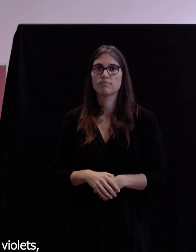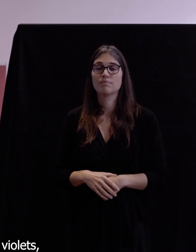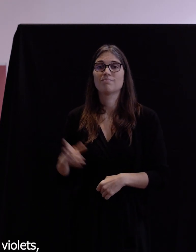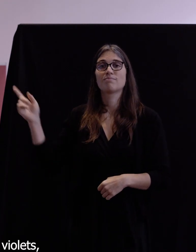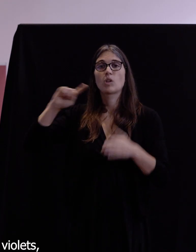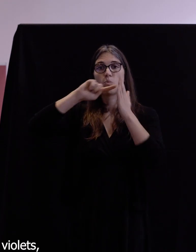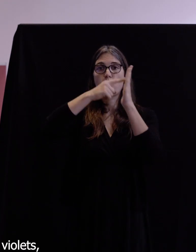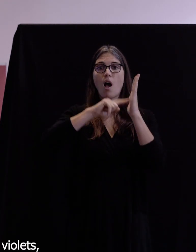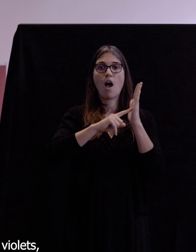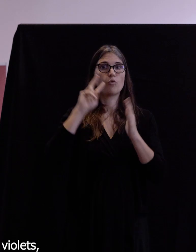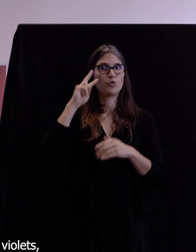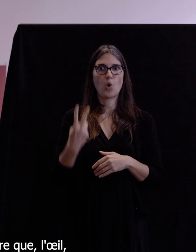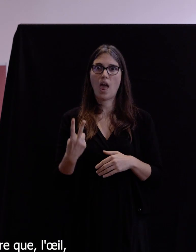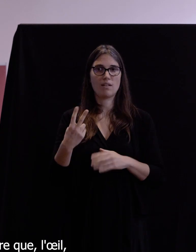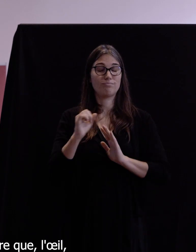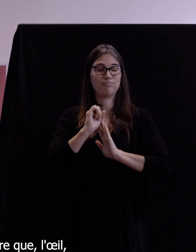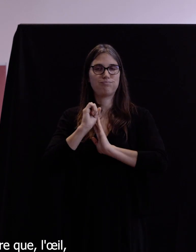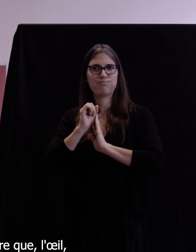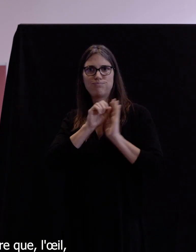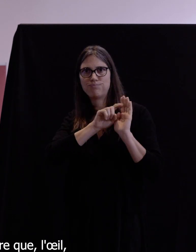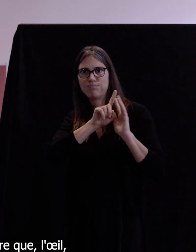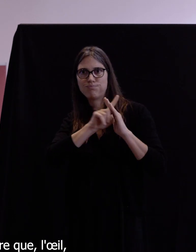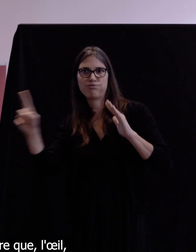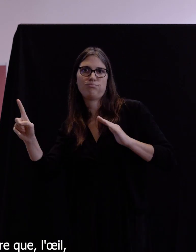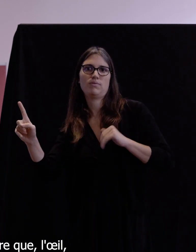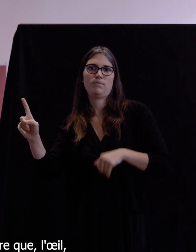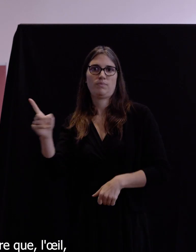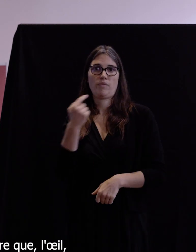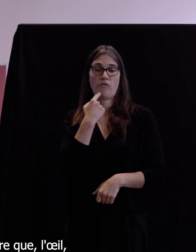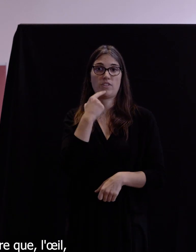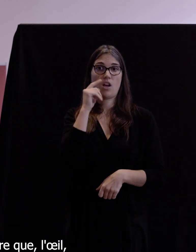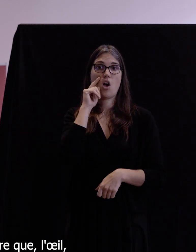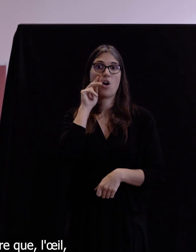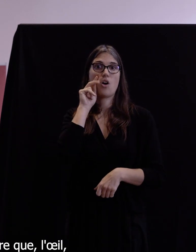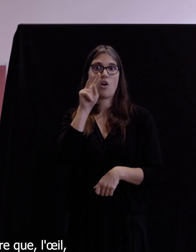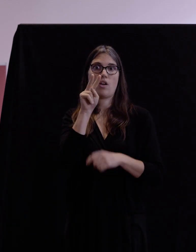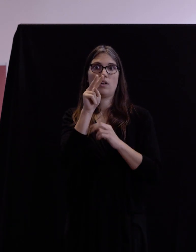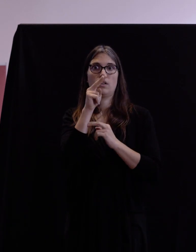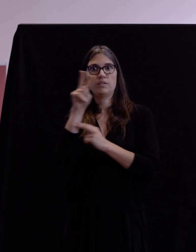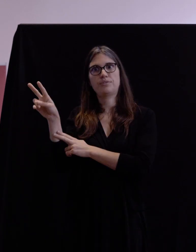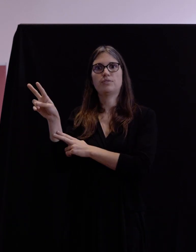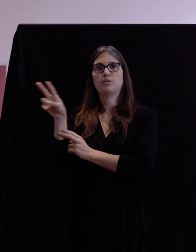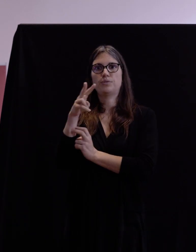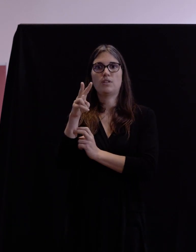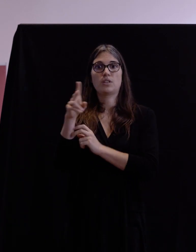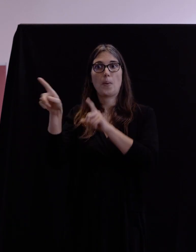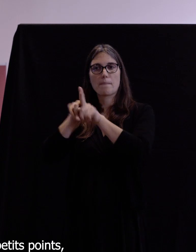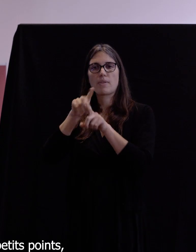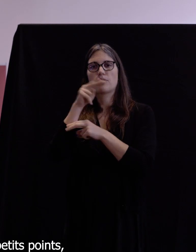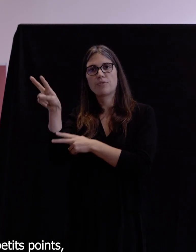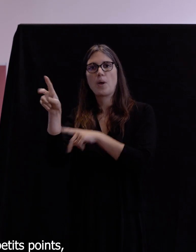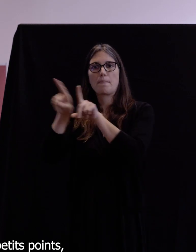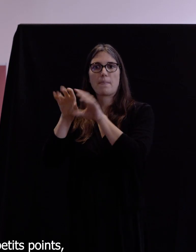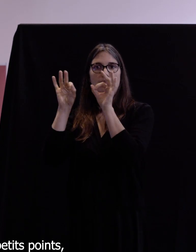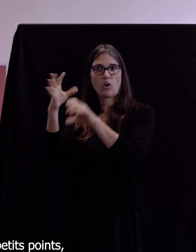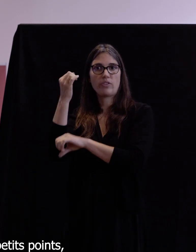points violets, ils sont très excentrés. Donc, ça veut dire que l'œil, il est parti en même temps que la tête et puis il est revenu qu'après. Et puis